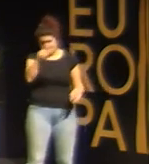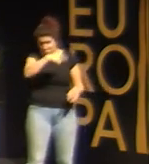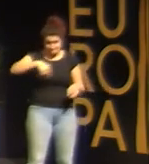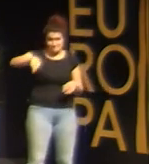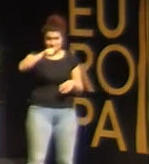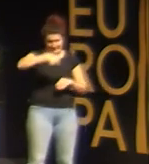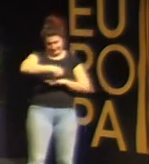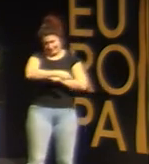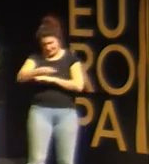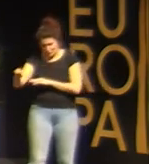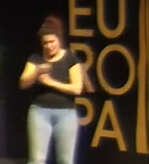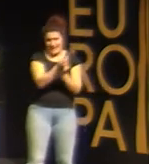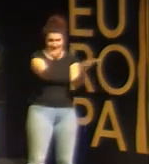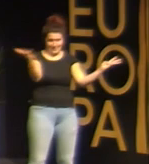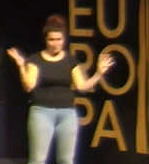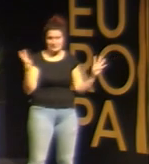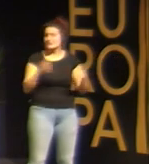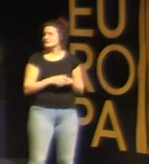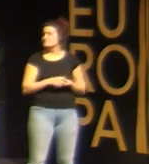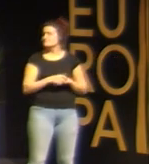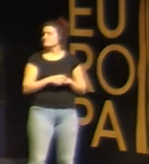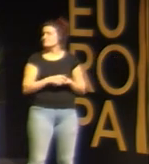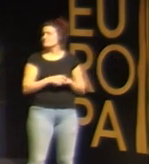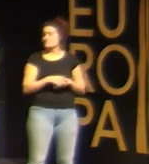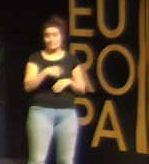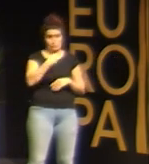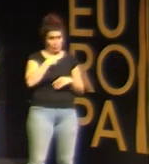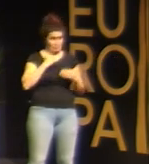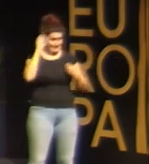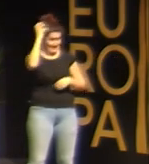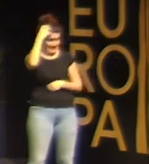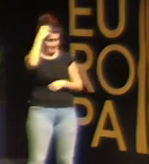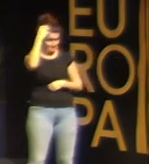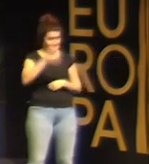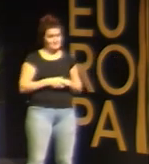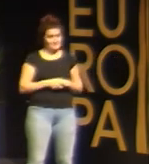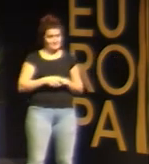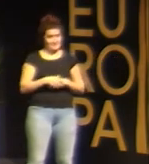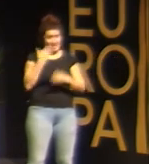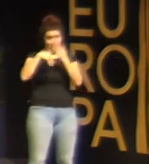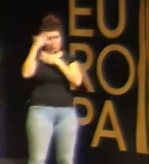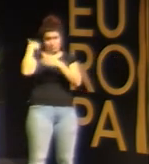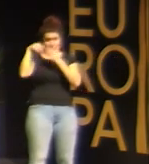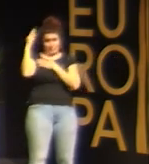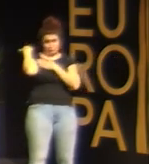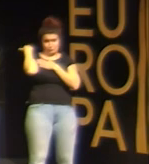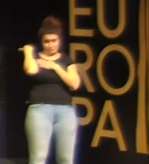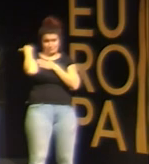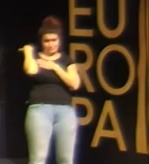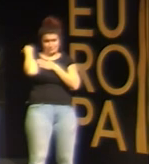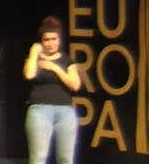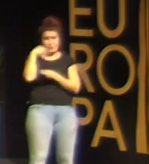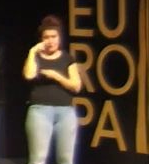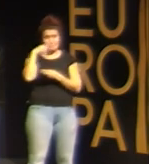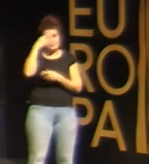vitoria y alrededores yo soy el rey hace mucho tiempo que vengo soñando